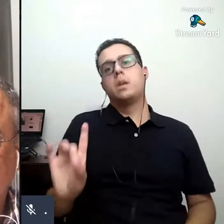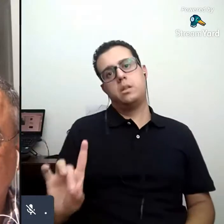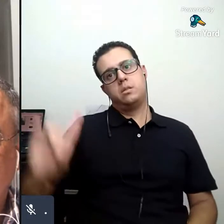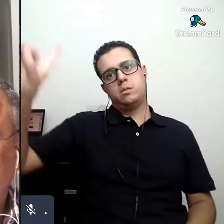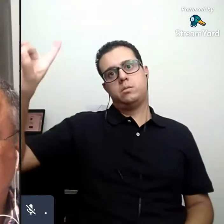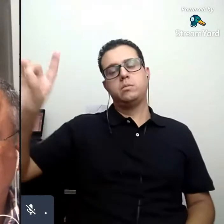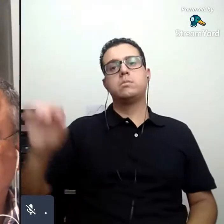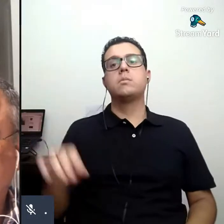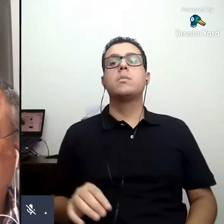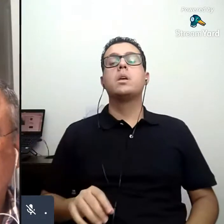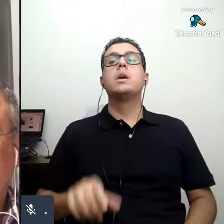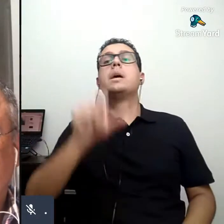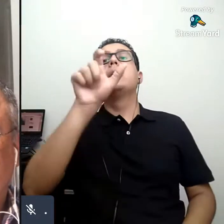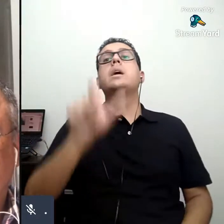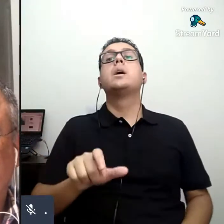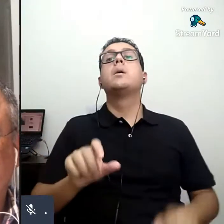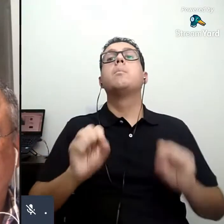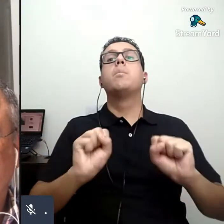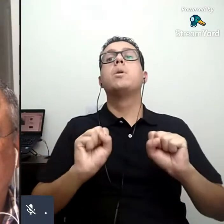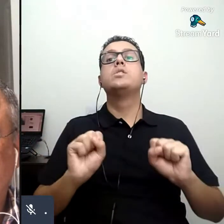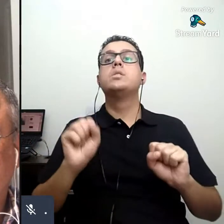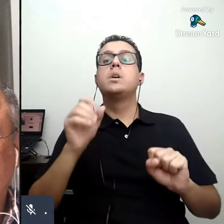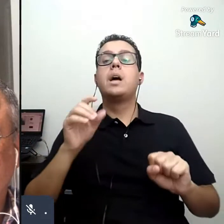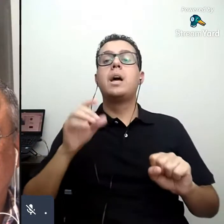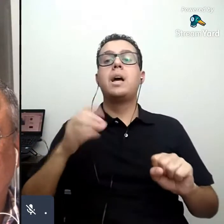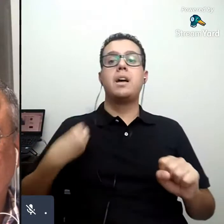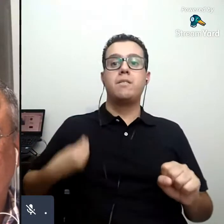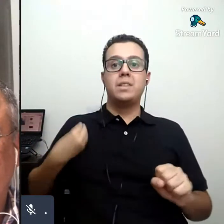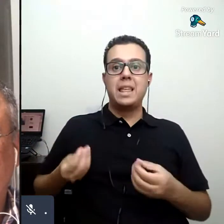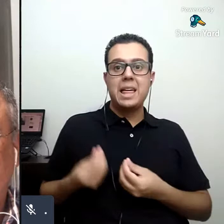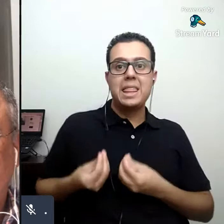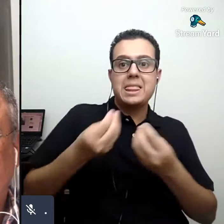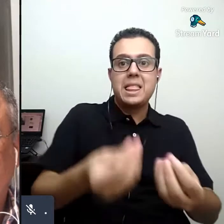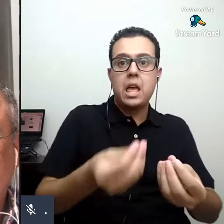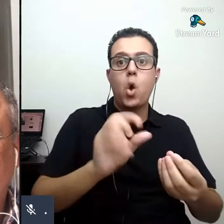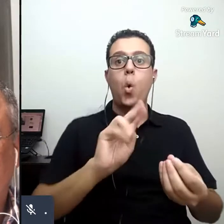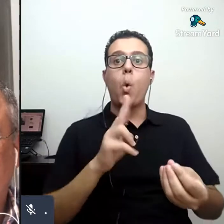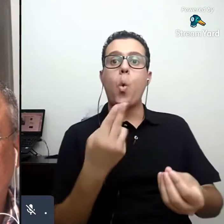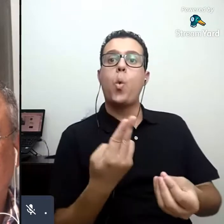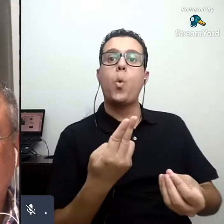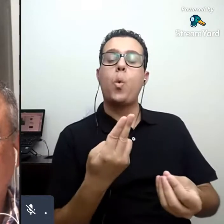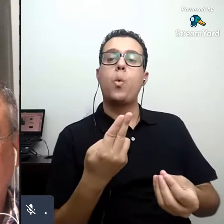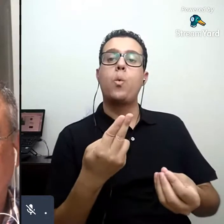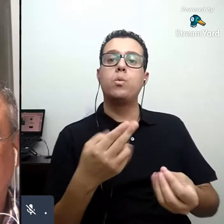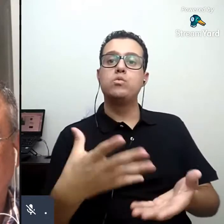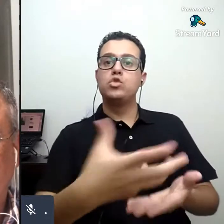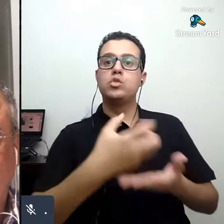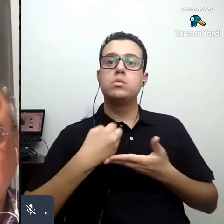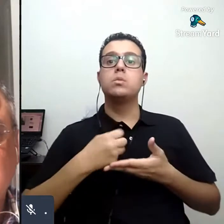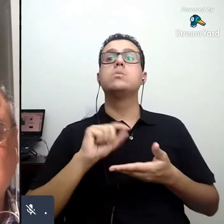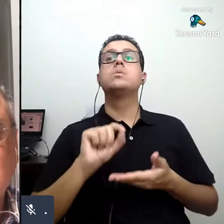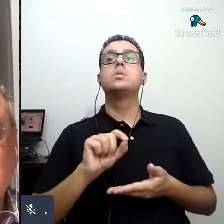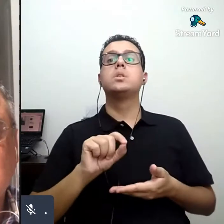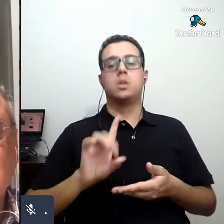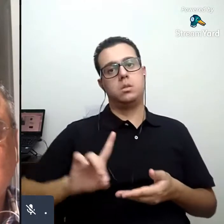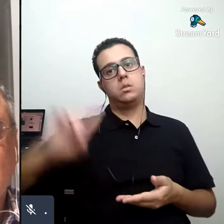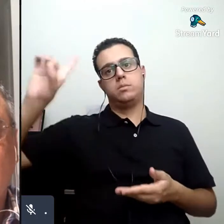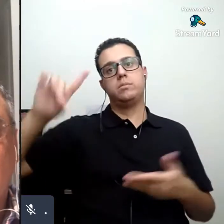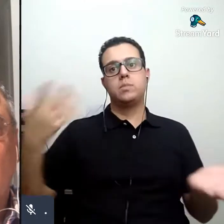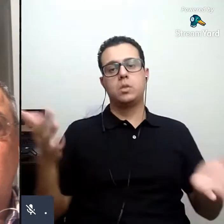vida é Deus. Então, Jesus mostra a sua onipotência,